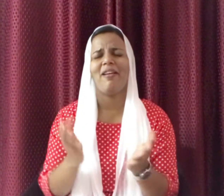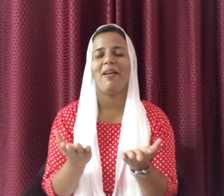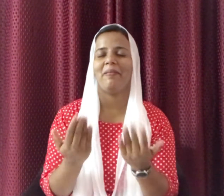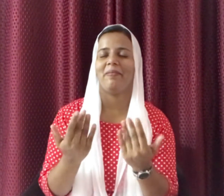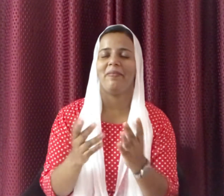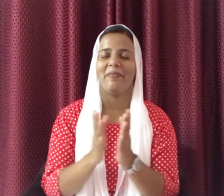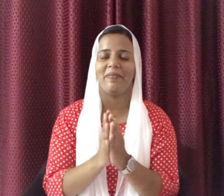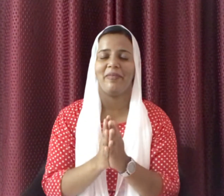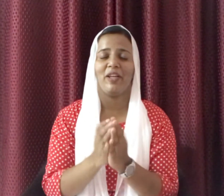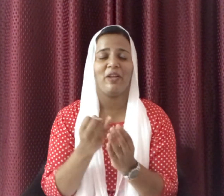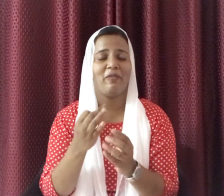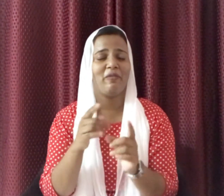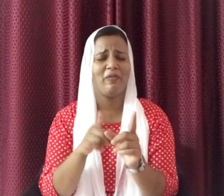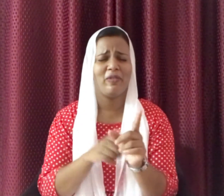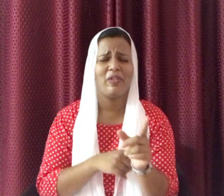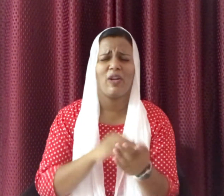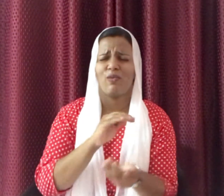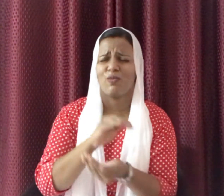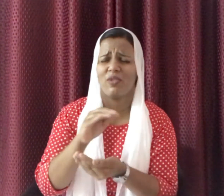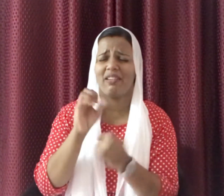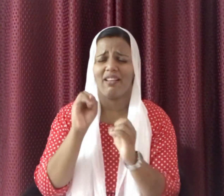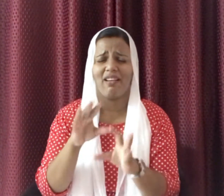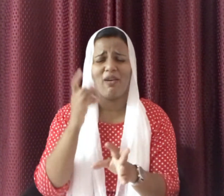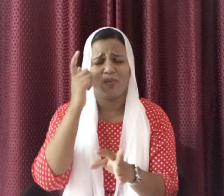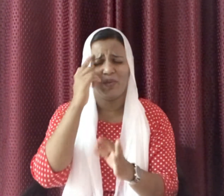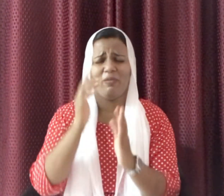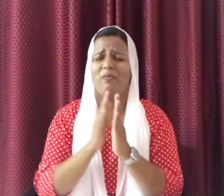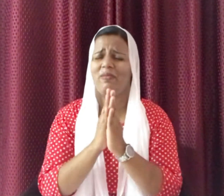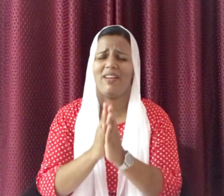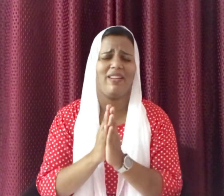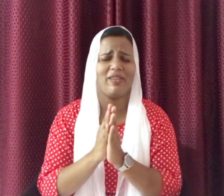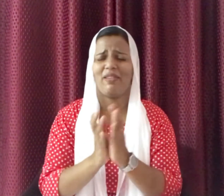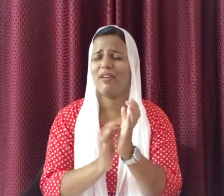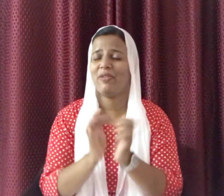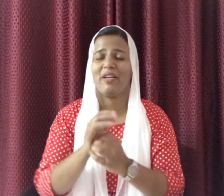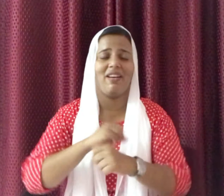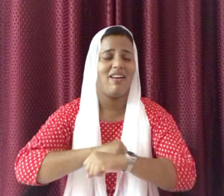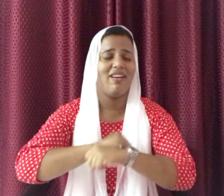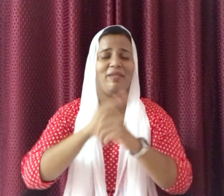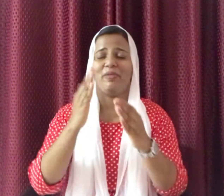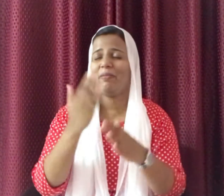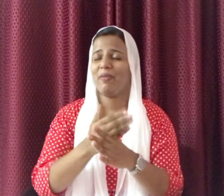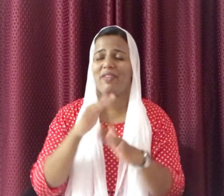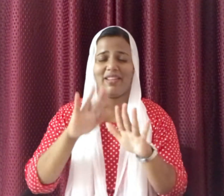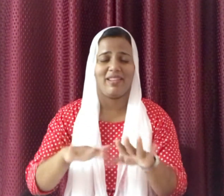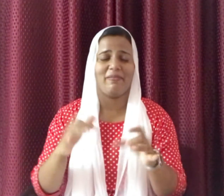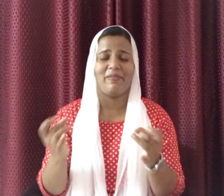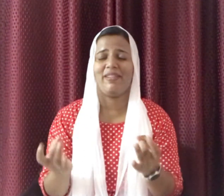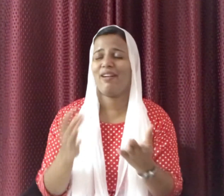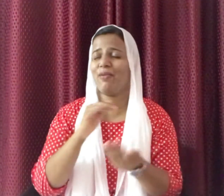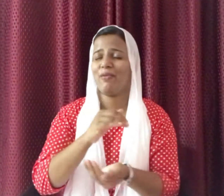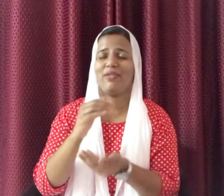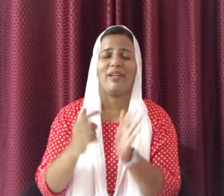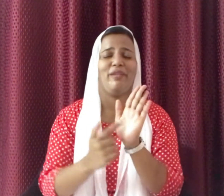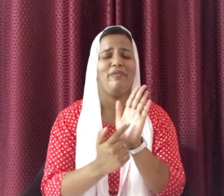കർത്താവെ. വർഷങ്ങളായി കുഞ്ഞുങ്ങളില്ലാതിരിക്കുന്നവർക്ക് വേണ്ടി ഞങ്ങൾ പ്രാർത്ഥിക്കുന്നു. കർത്താവിൻ്റെ അത്ഭുത പ്രവൃത്തി ആമേൻ ഇന്ന് പകൽക്കാലം തന്നെ കുഞ്ഞുങ്ങളുടെ മേൽ വെളിപ്പെട്ടു